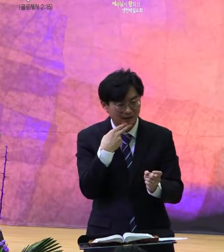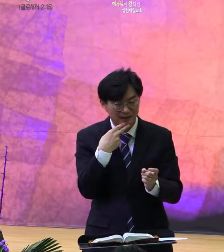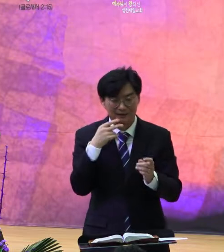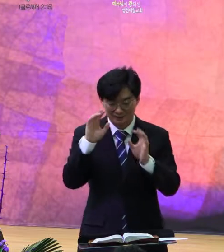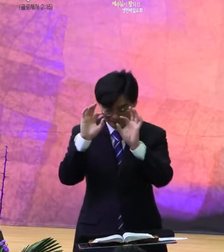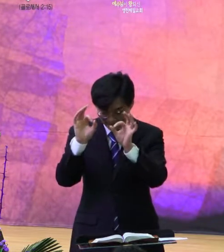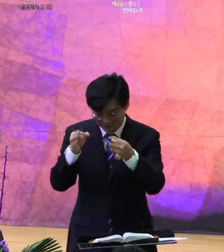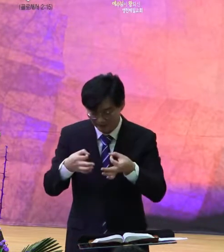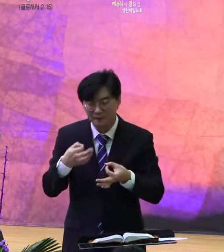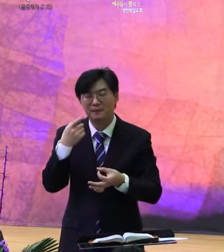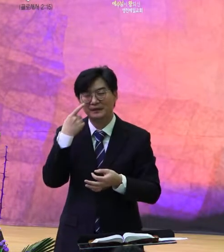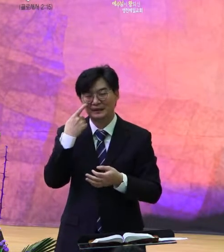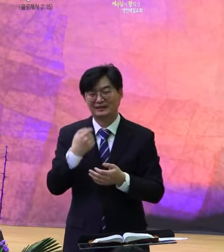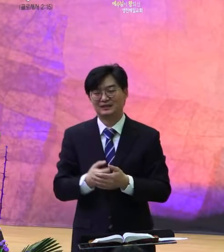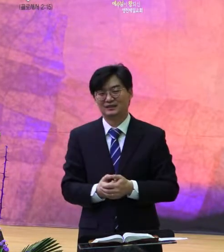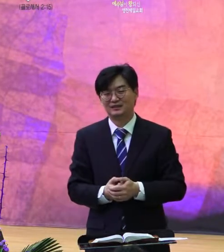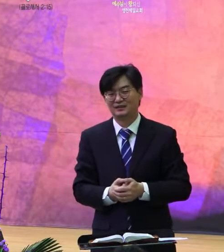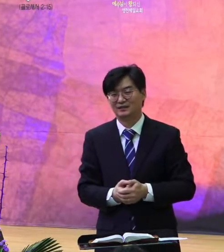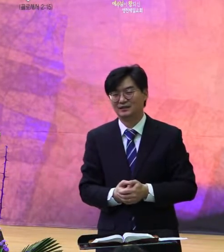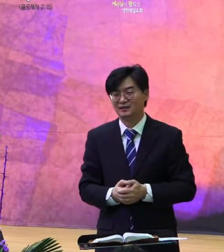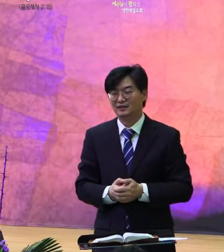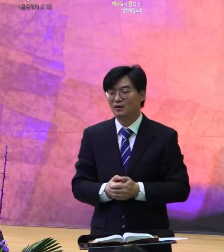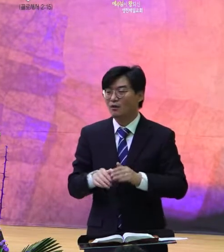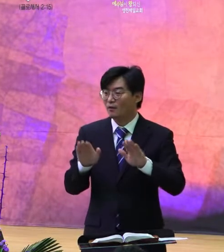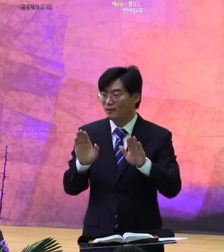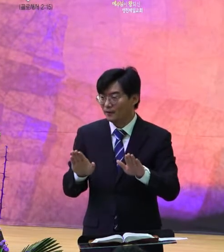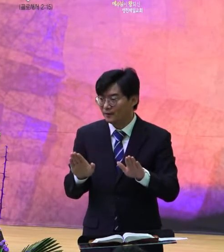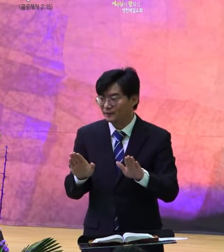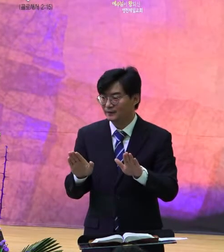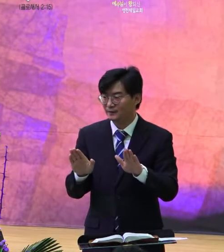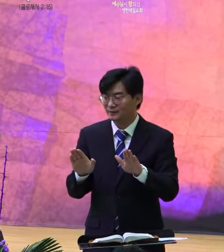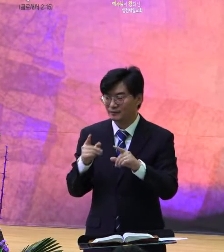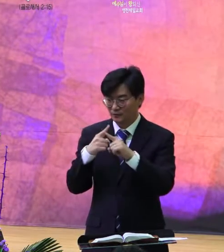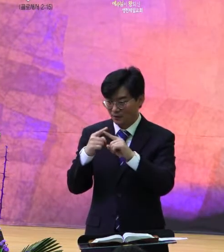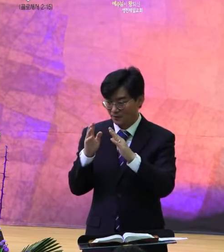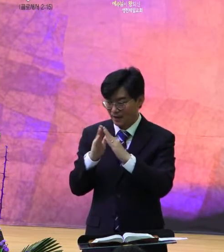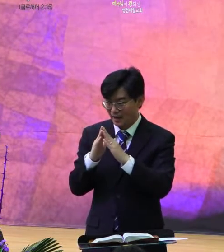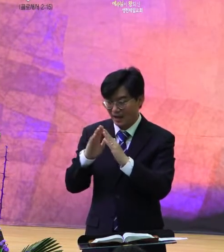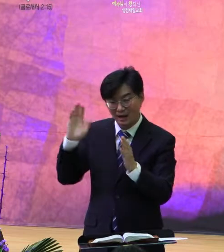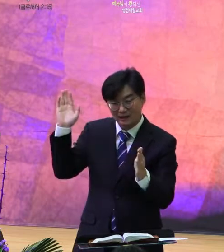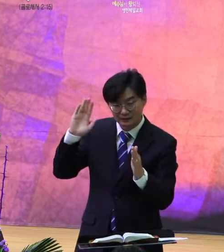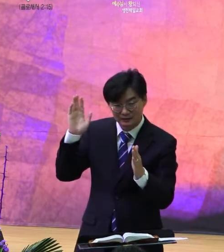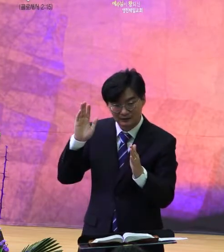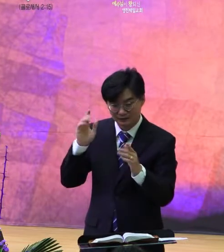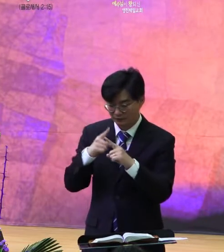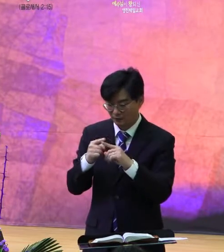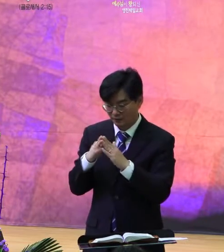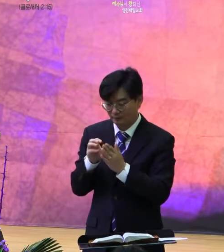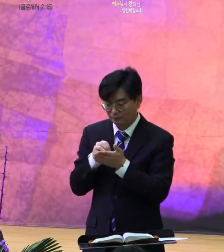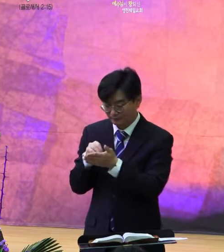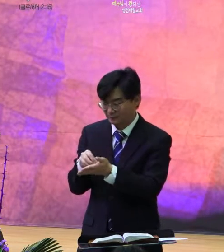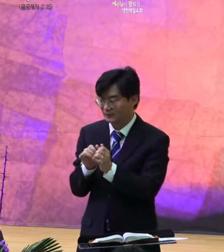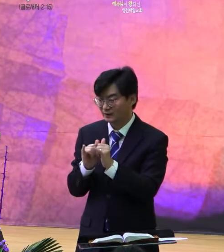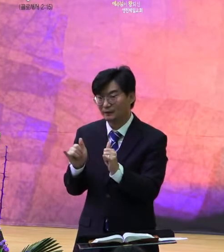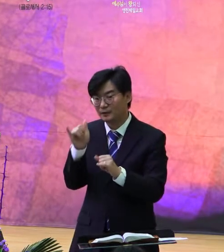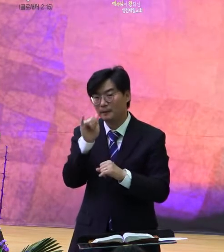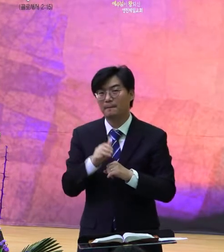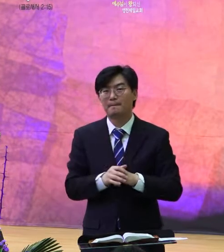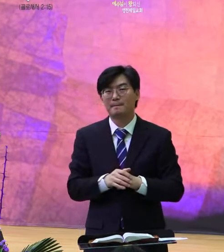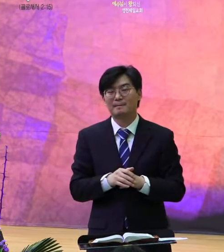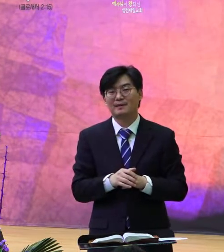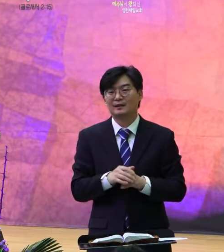오늘 세례 받으시고 또 입교하시는 분들이 계십니다. 어제 문답을 했는데요. 문답에서